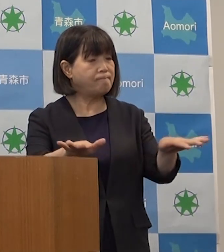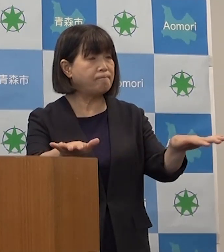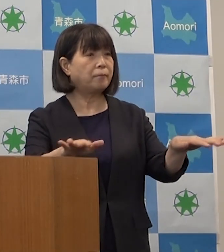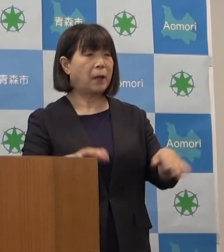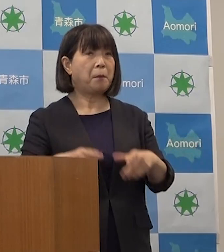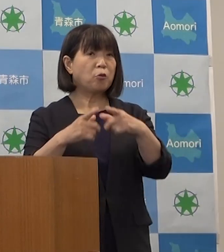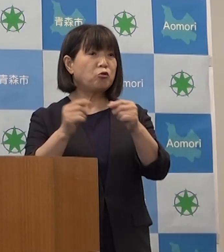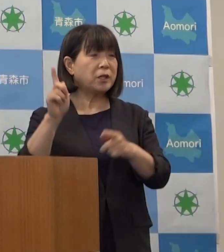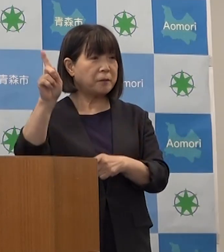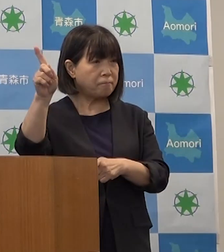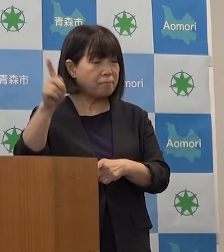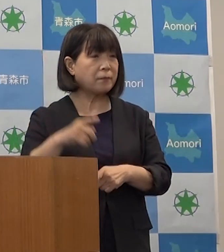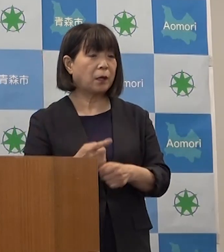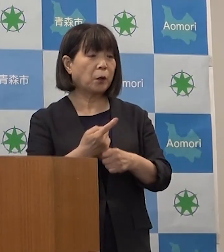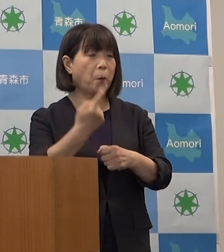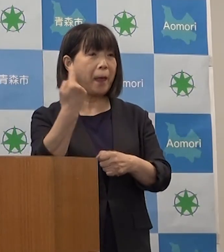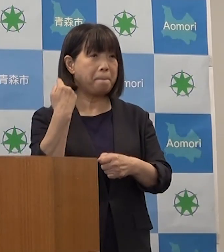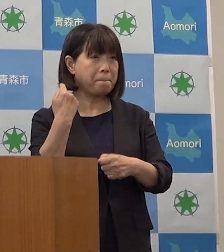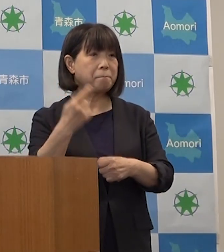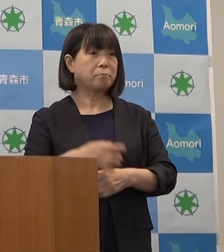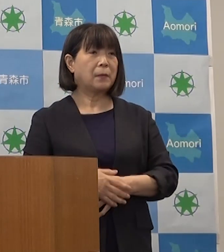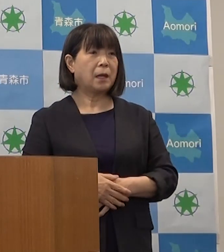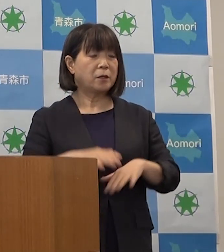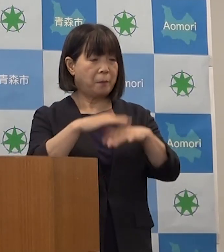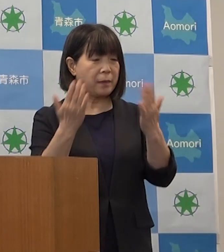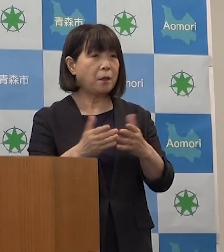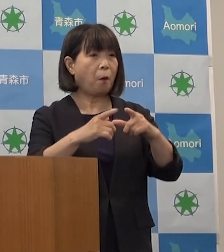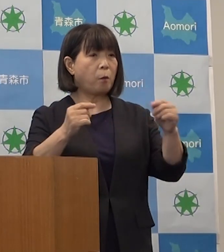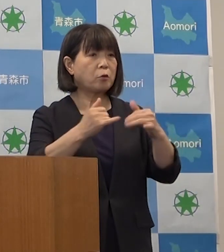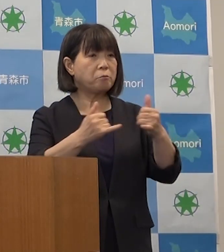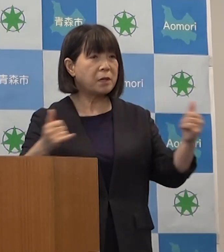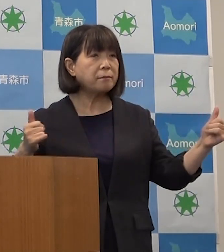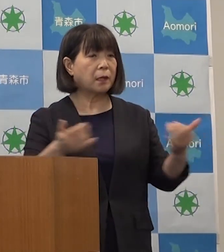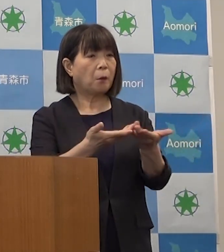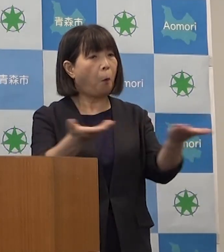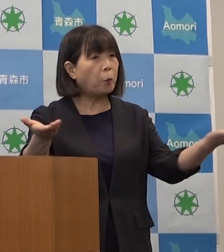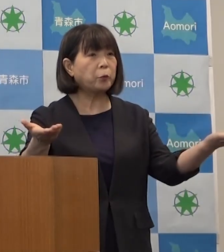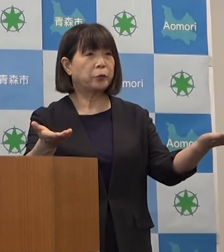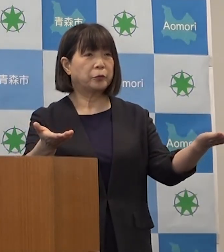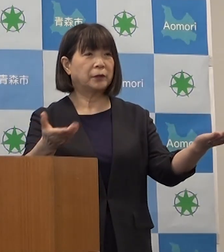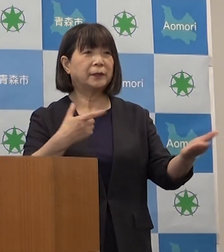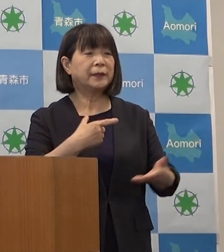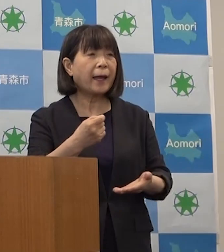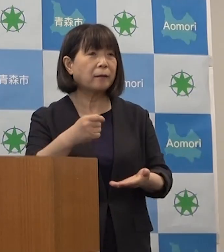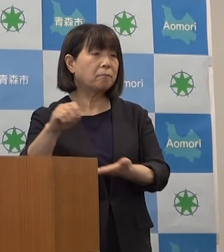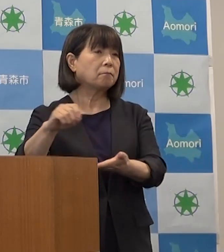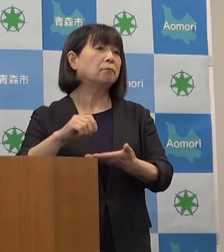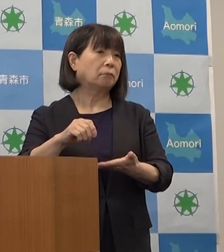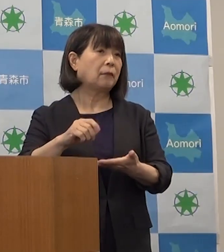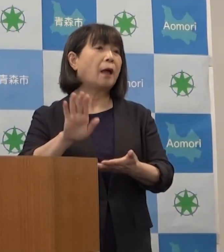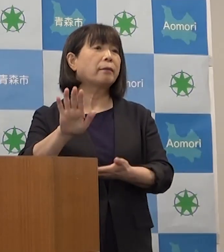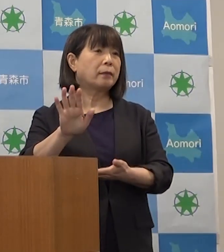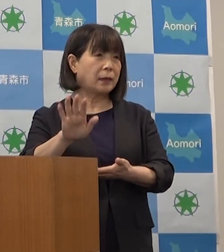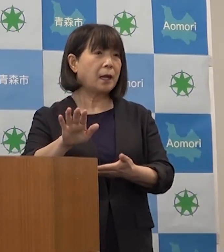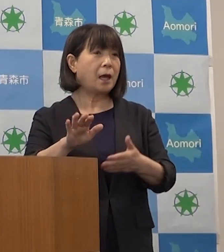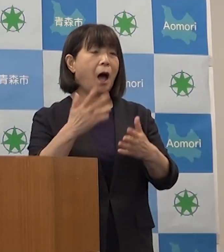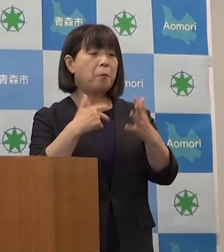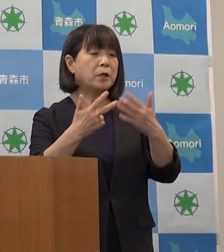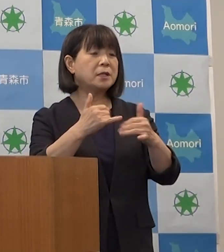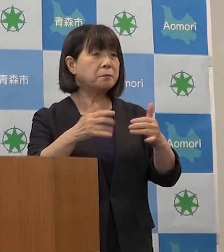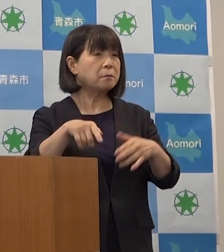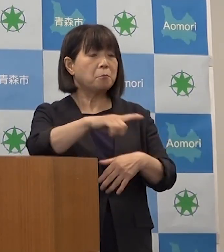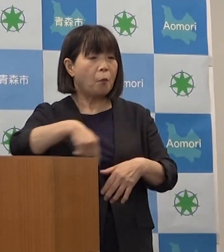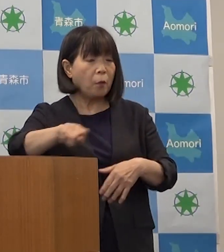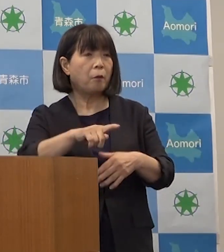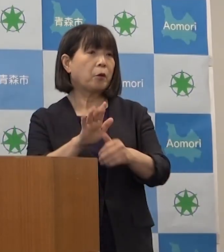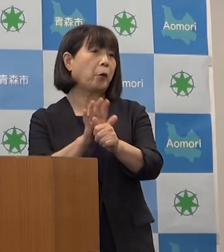国がですね、昨年度末にほぼ全ての国民に交付をしたいということで、はい、青森市さんも協力してきたと思うんですけれども、はいはい、こういう